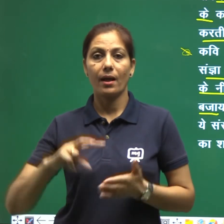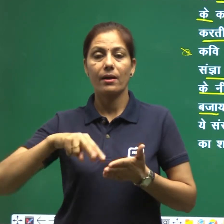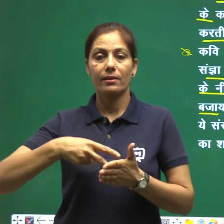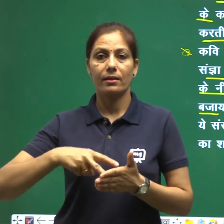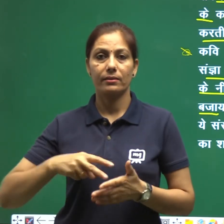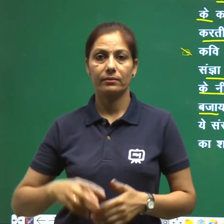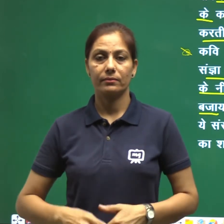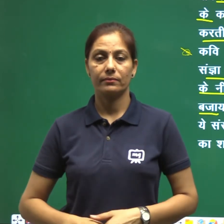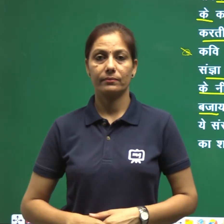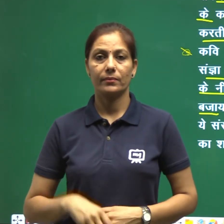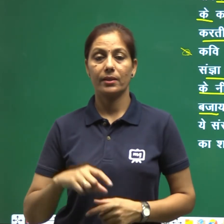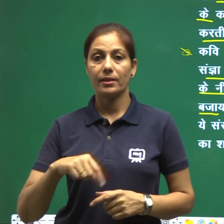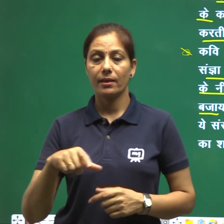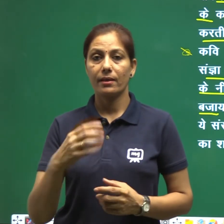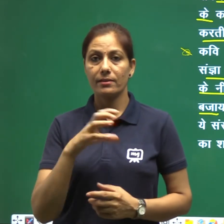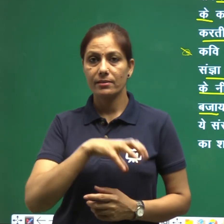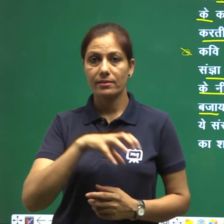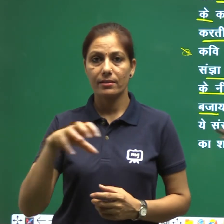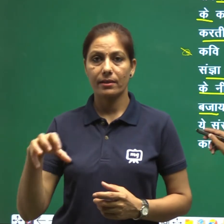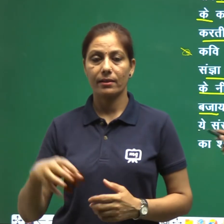अर्थात ये संस्थाएं